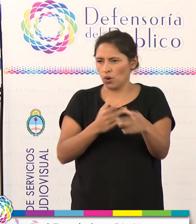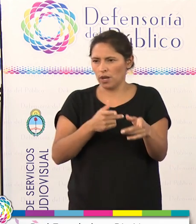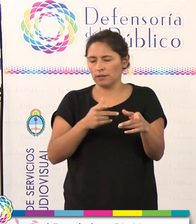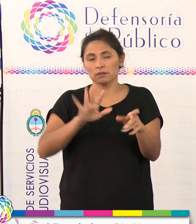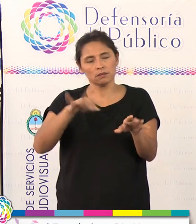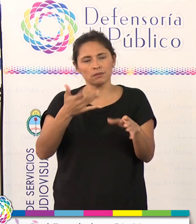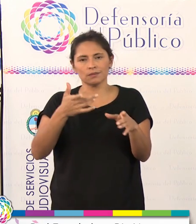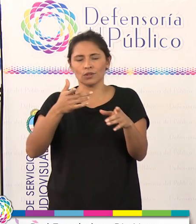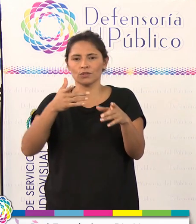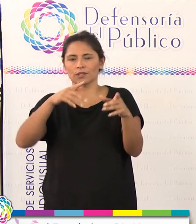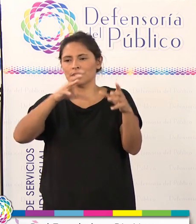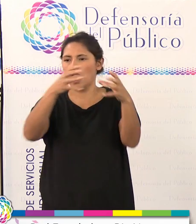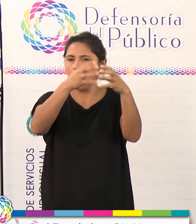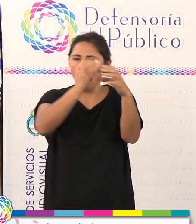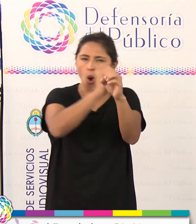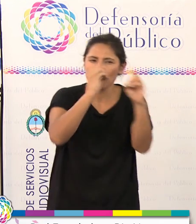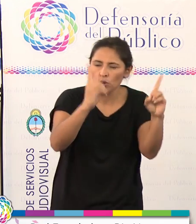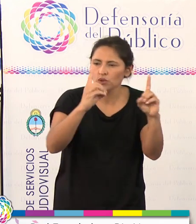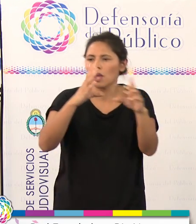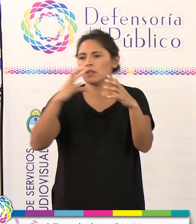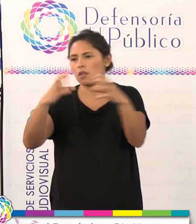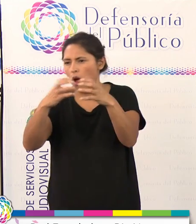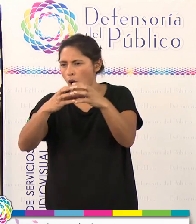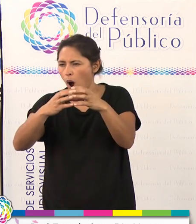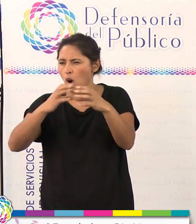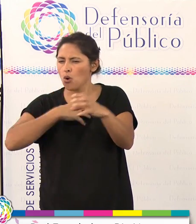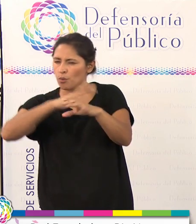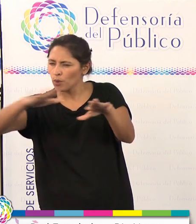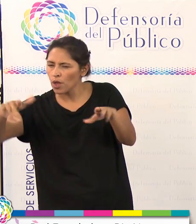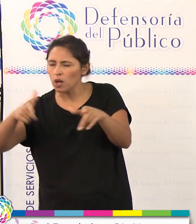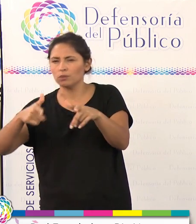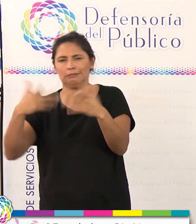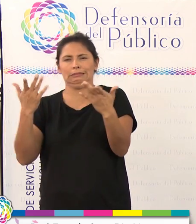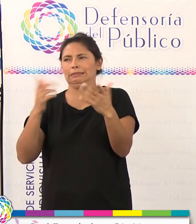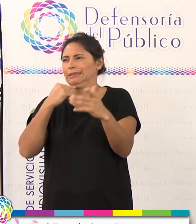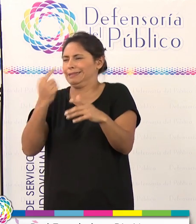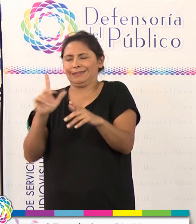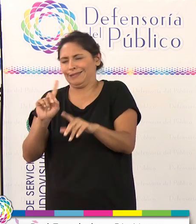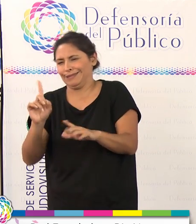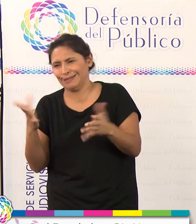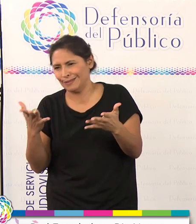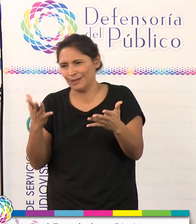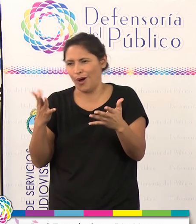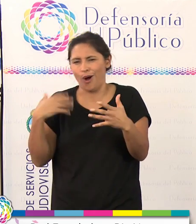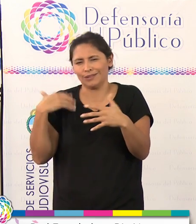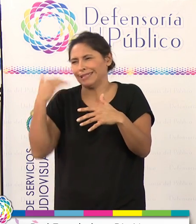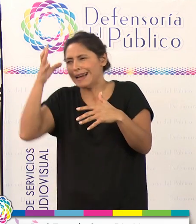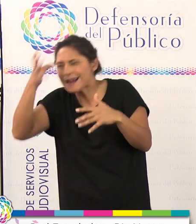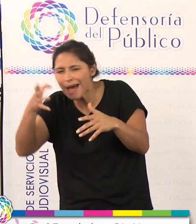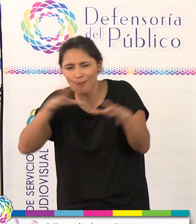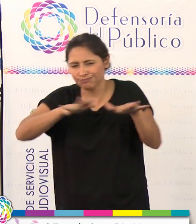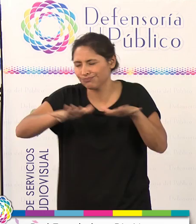tan así, la droga está en todos lados, y si pasó algo acá puede ser un caso aislado. Pero bueno, se estigmatizó a esa escuela, se la